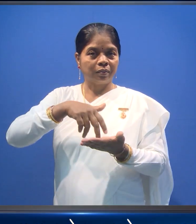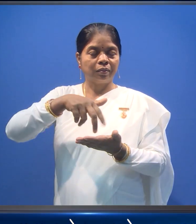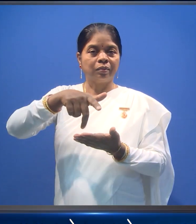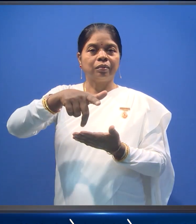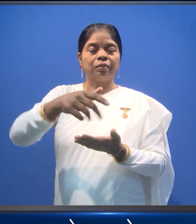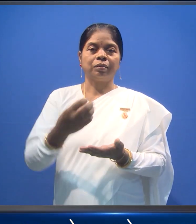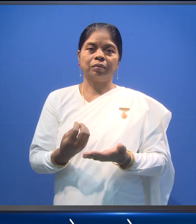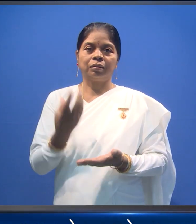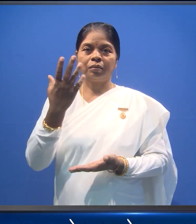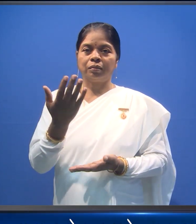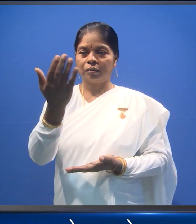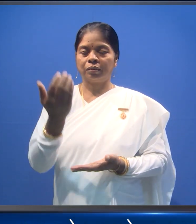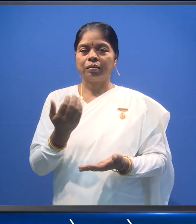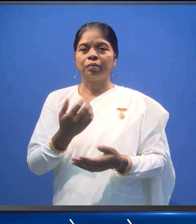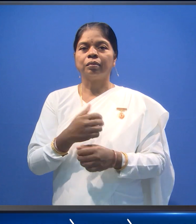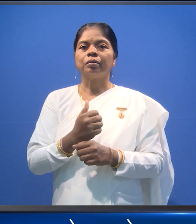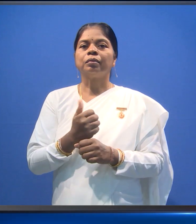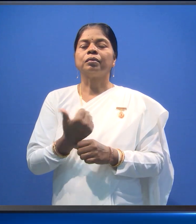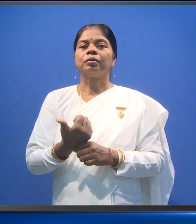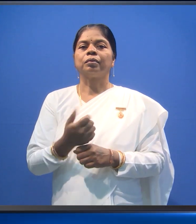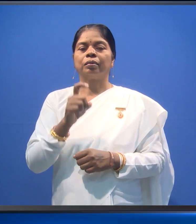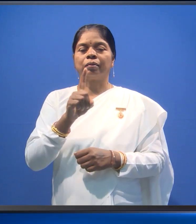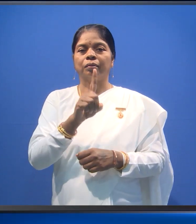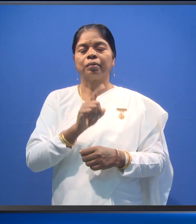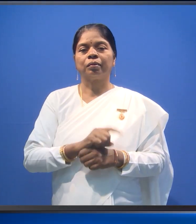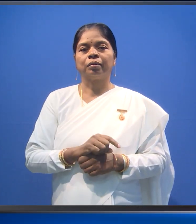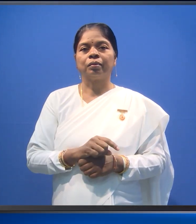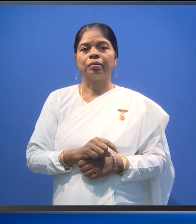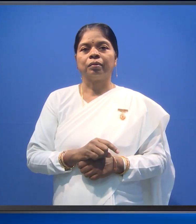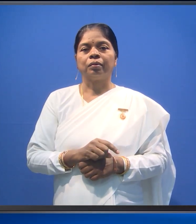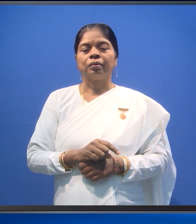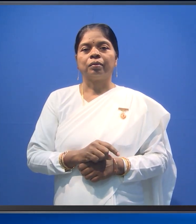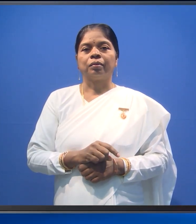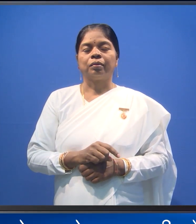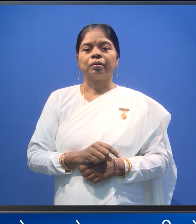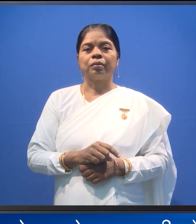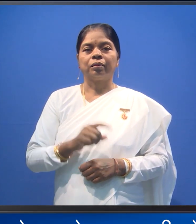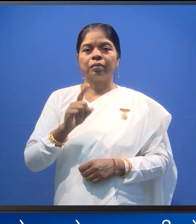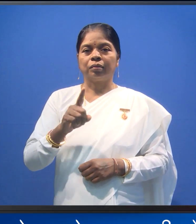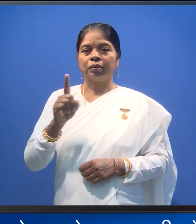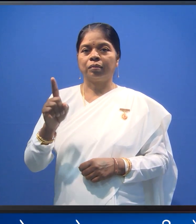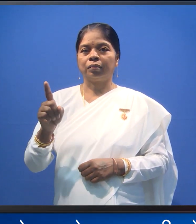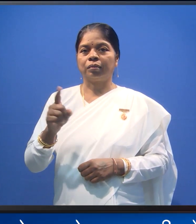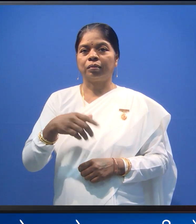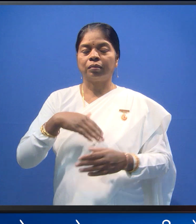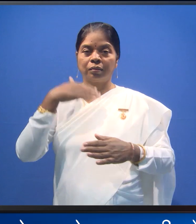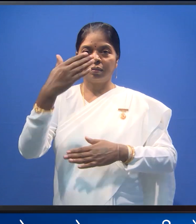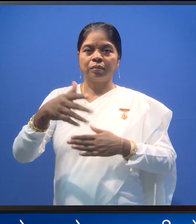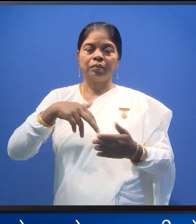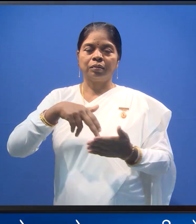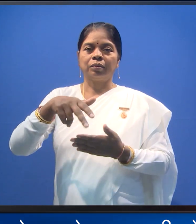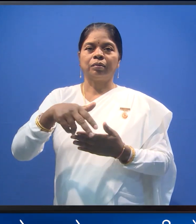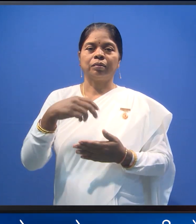सफलता प्राप्त करतात. प्रश्न 1. प्रत्येक क्षेत्रात पुढे